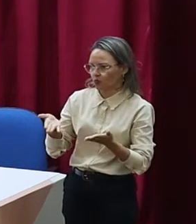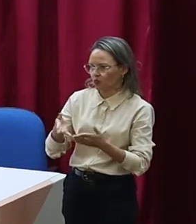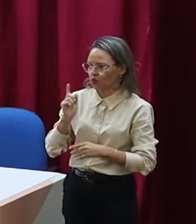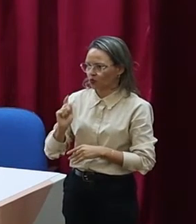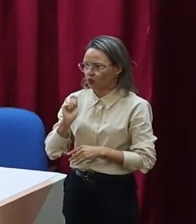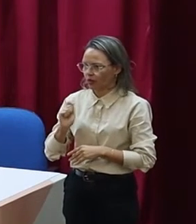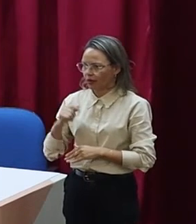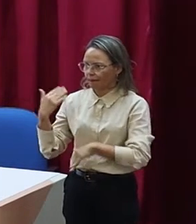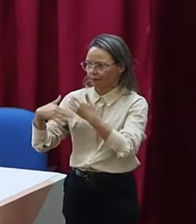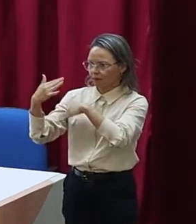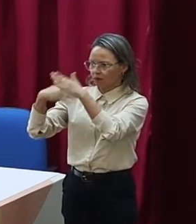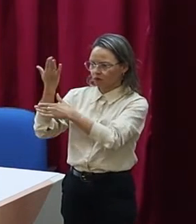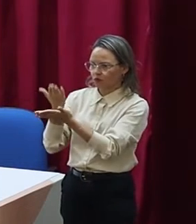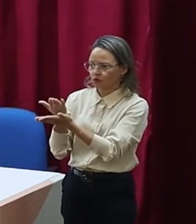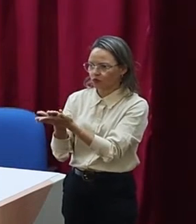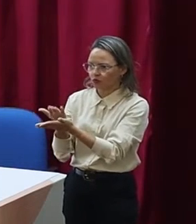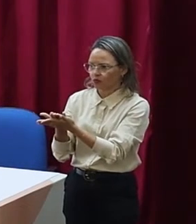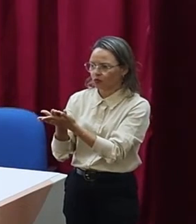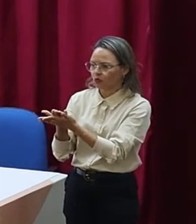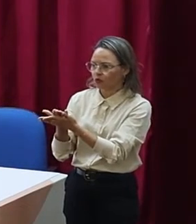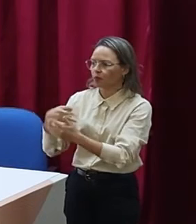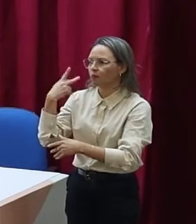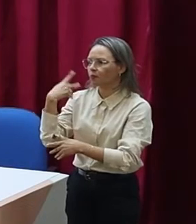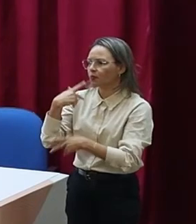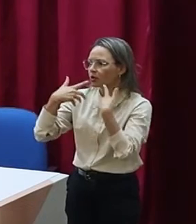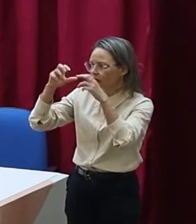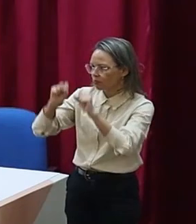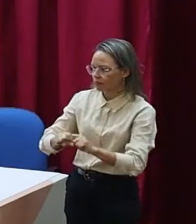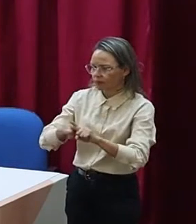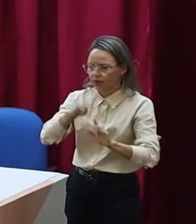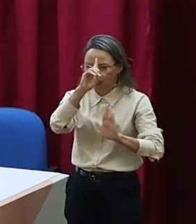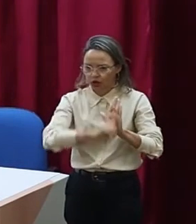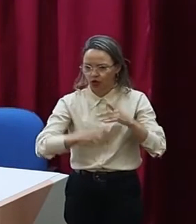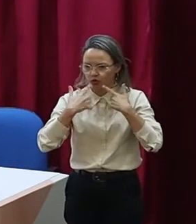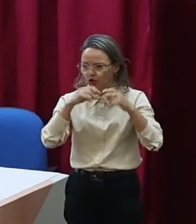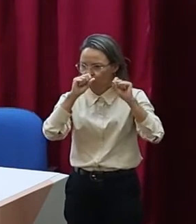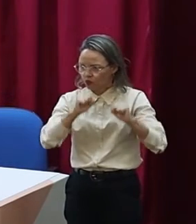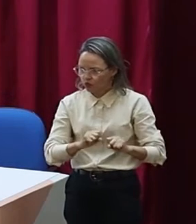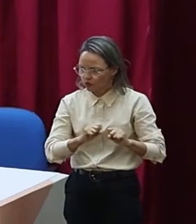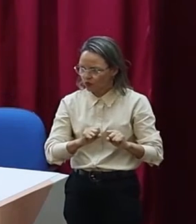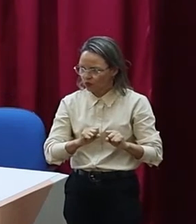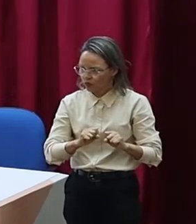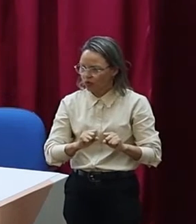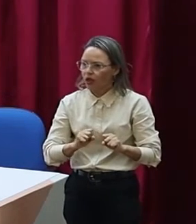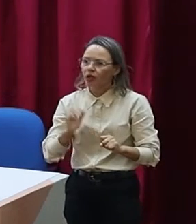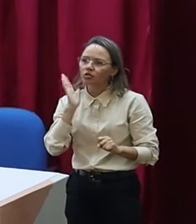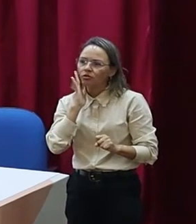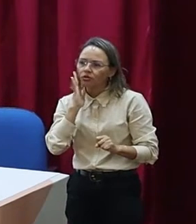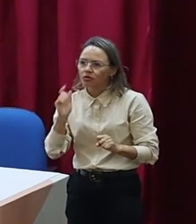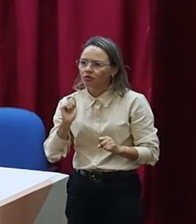que, para o avanço dos estudos em política linguística e em direito linguístico especificamente, porque nós entendemos